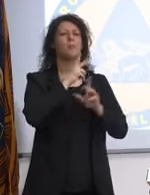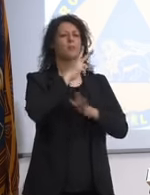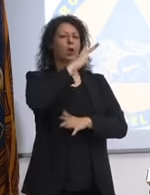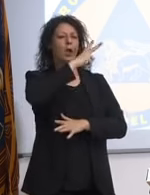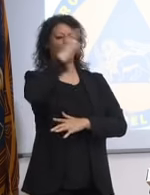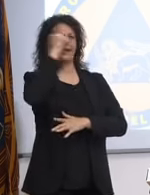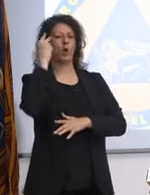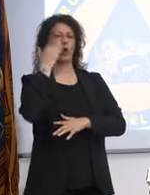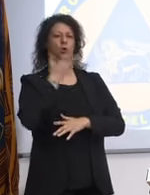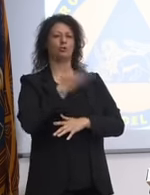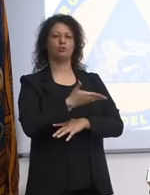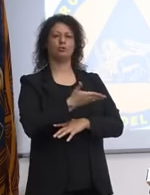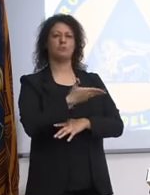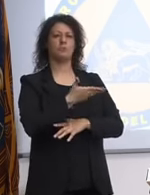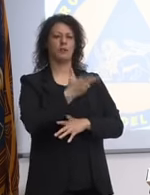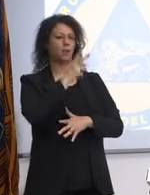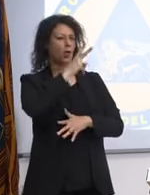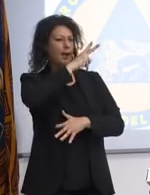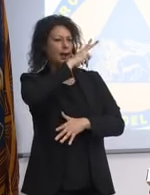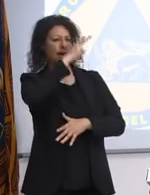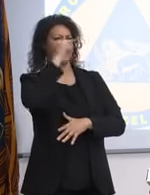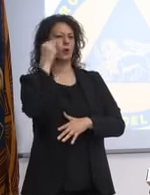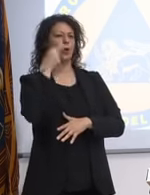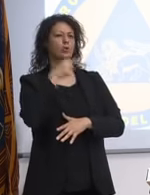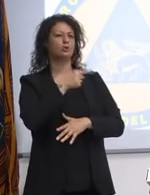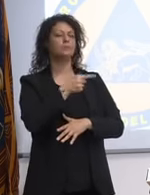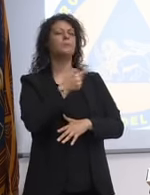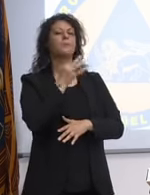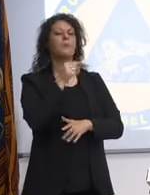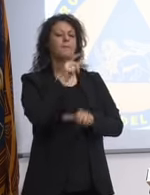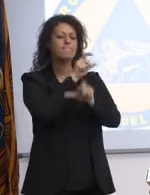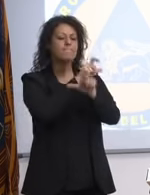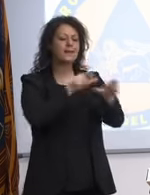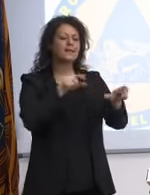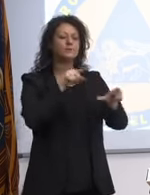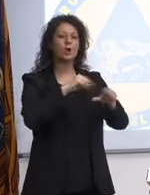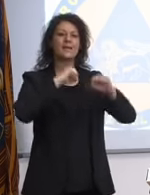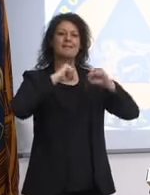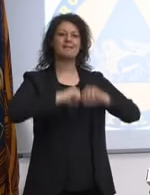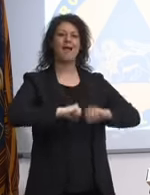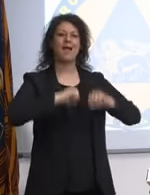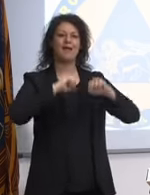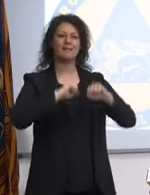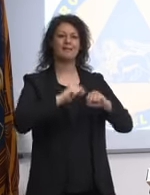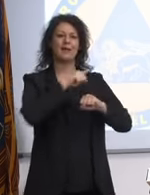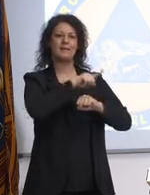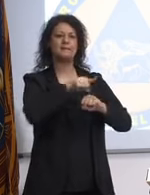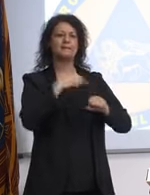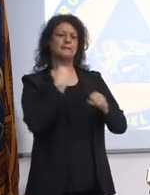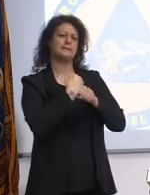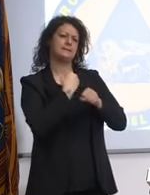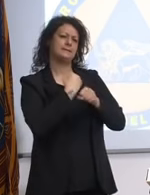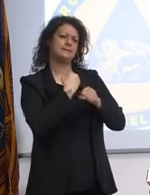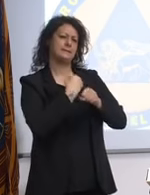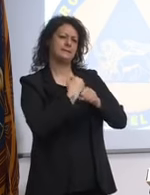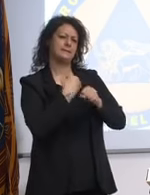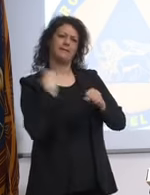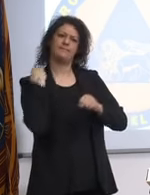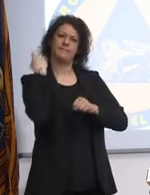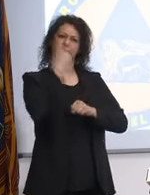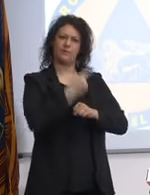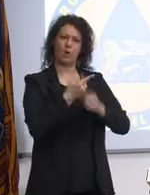straordinario a tutti coloro che nella sanità si sono adoperati in questi mesi.